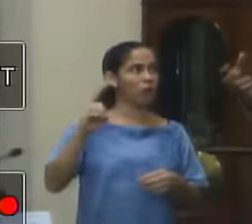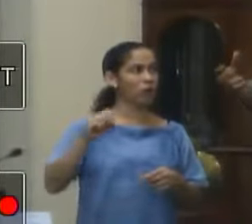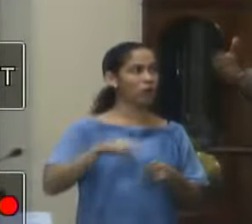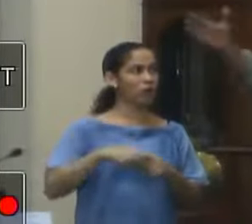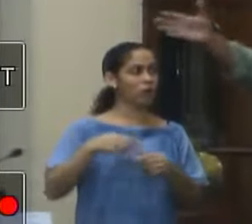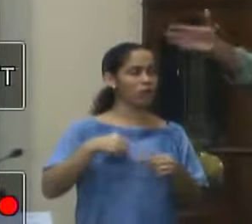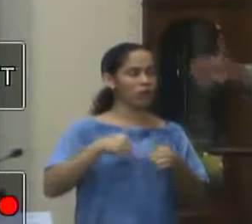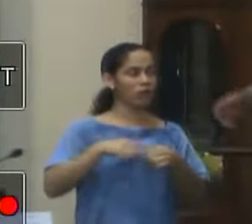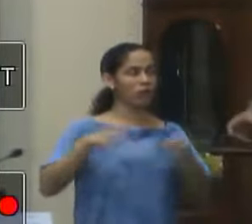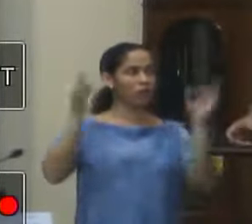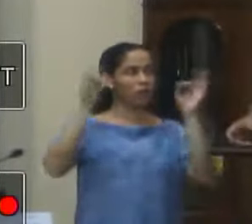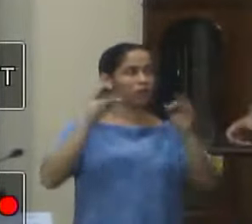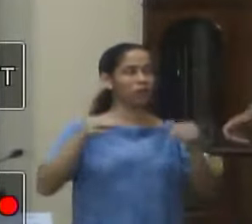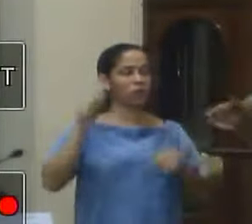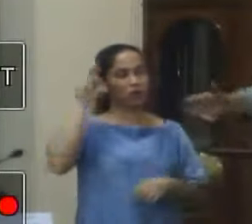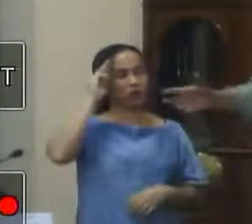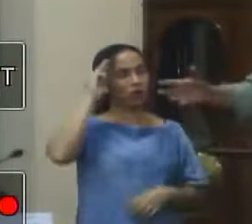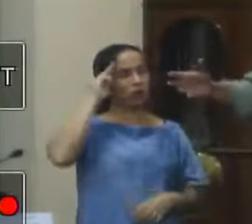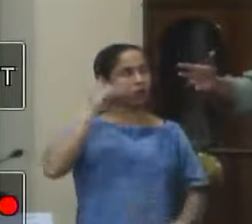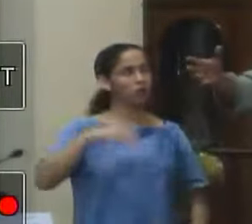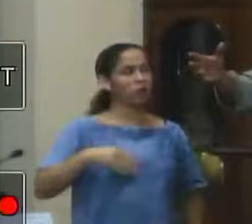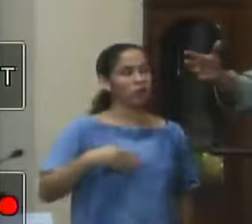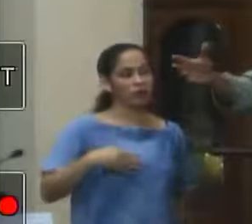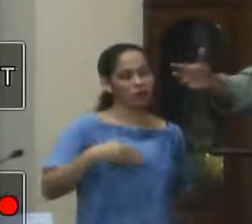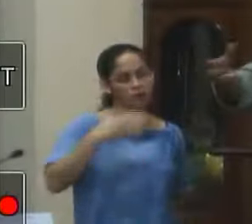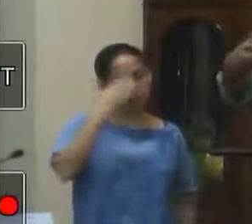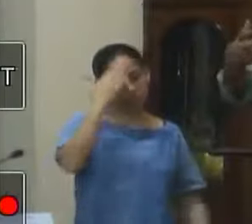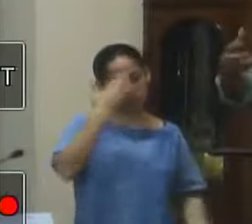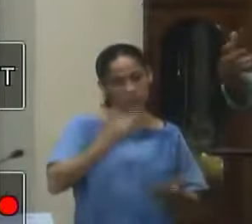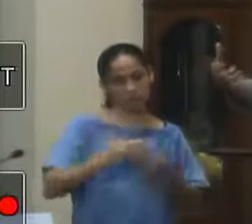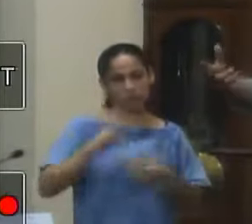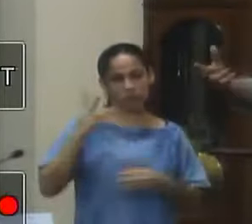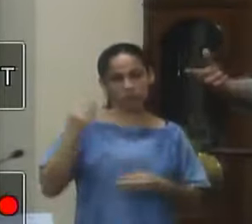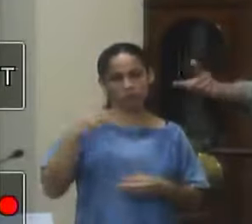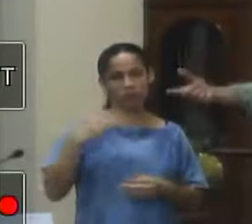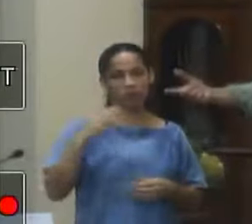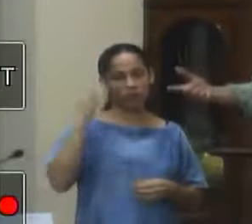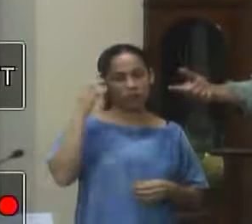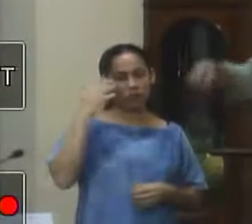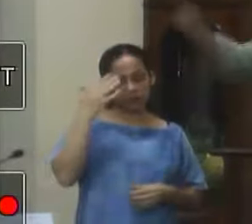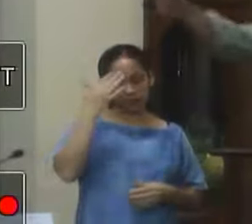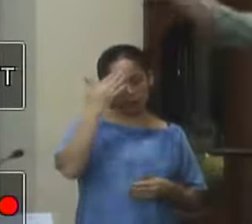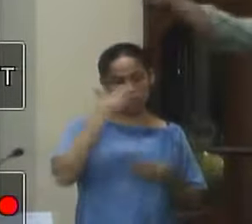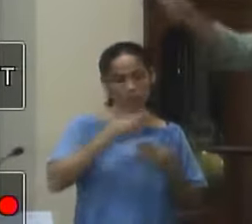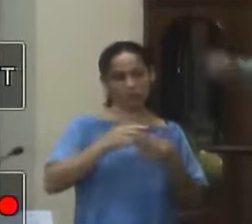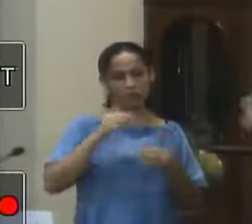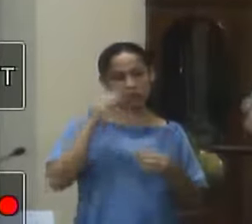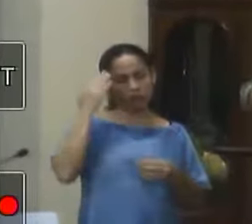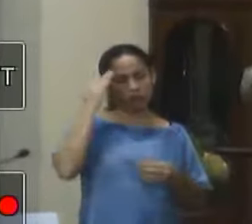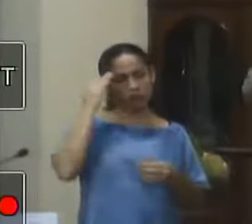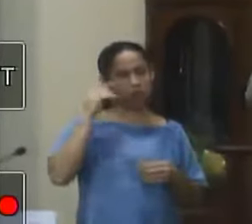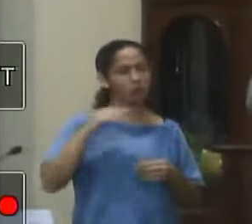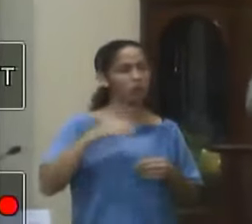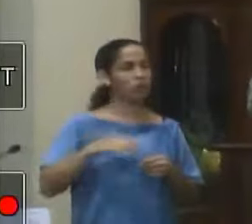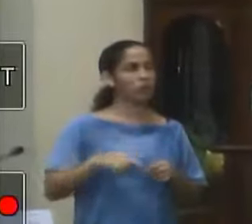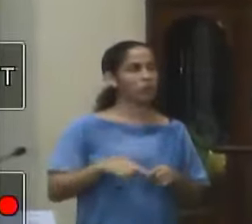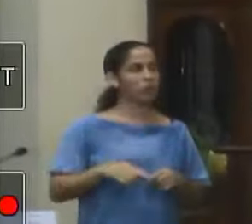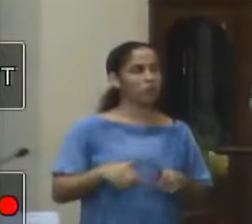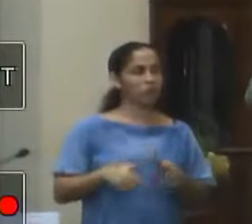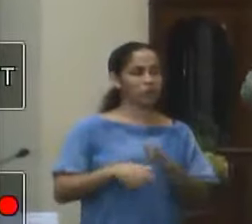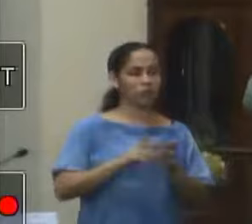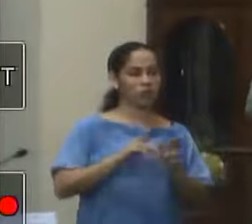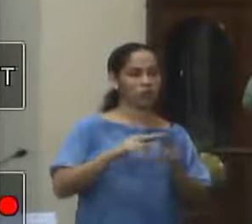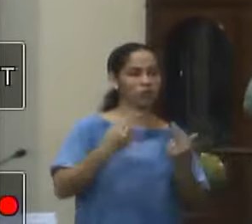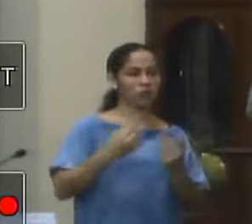muito feliz, porque na terça, né, eu creio que todos também se sensibilizaram. E antes dessa reunião, eu falei aqui,